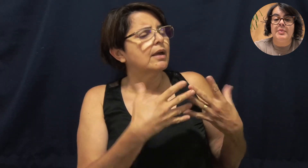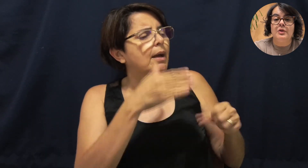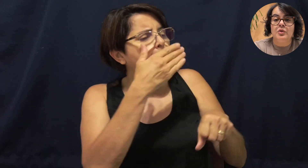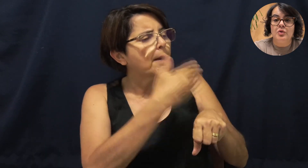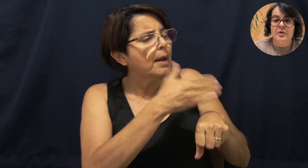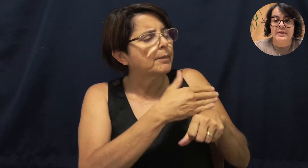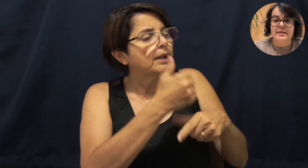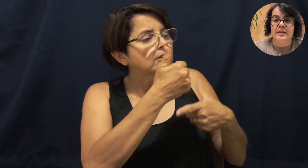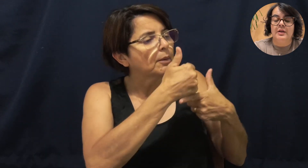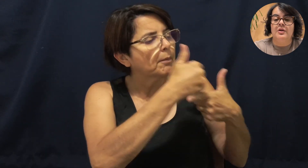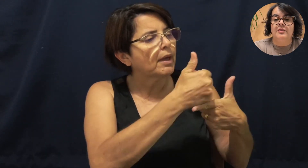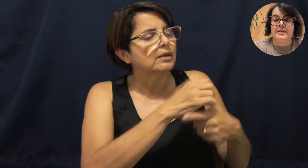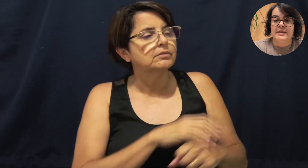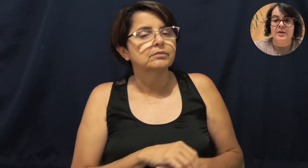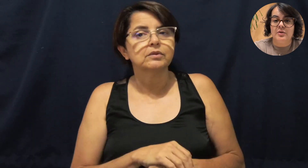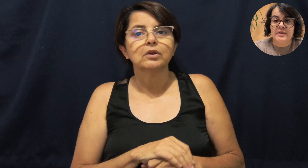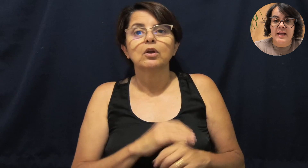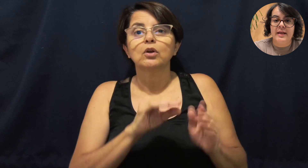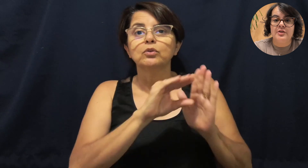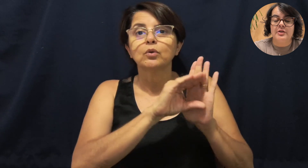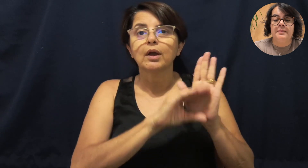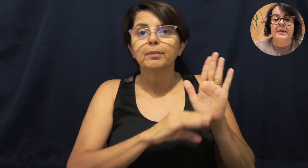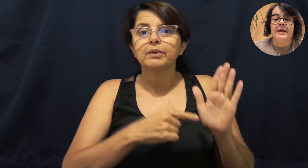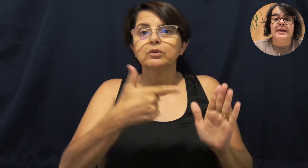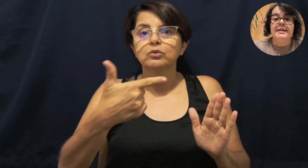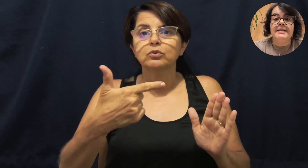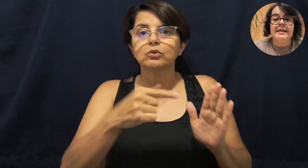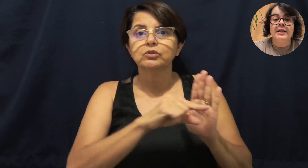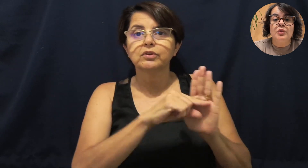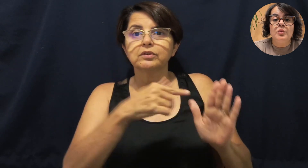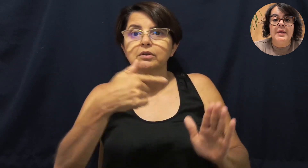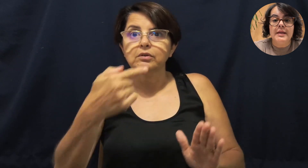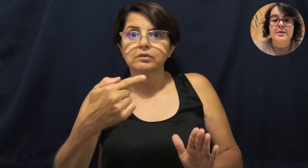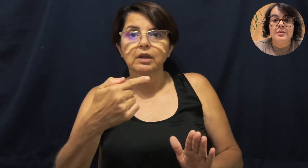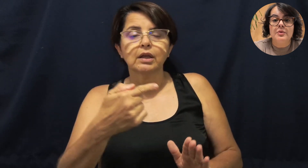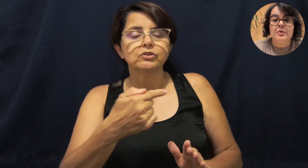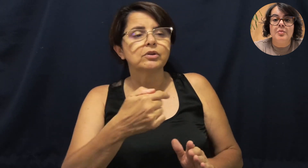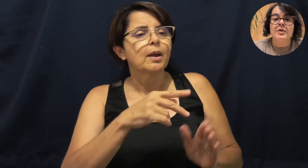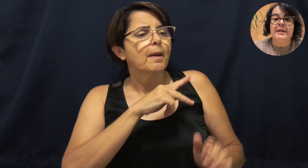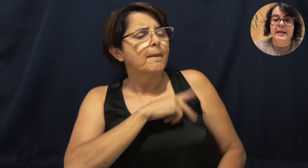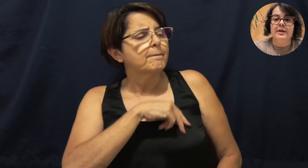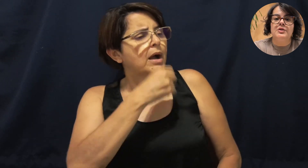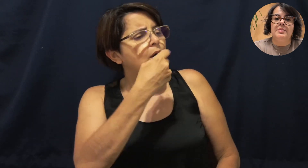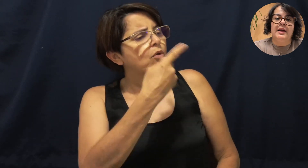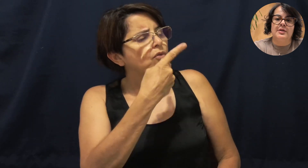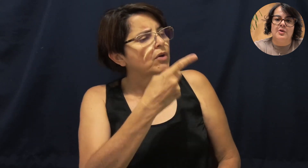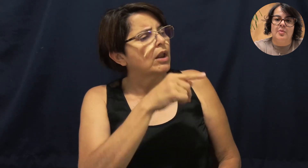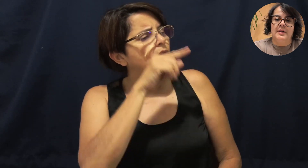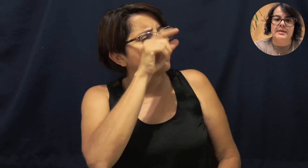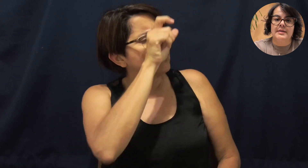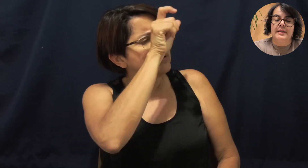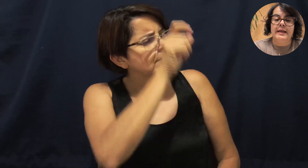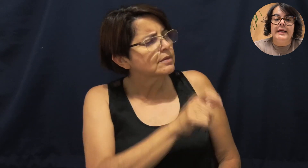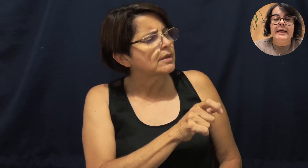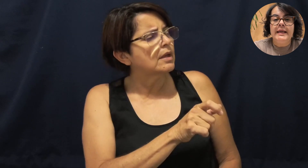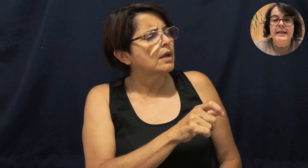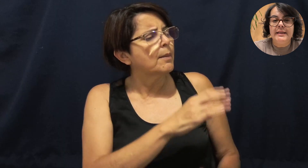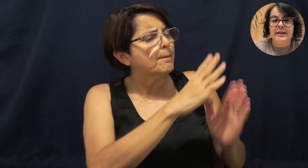no capítulo 2, versículo 7, sê tu mesmo modelo de belas